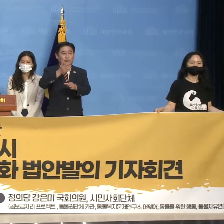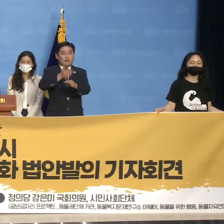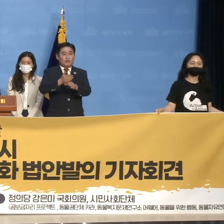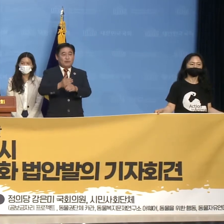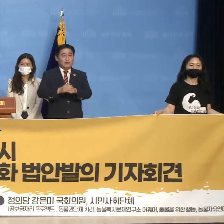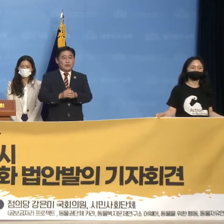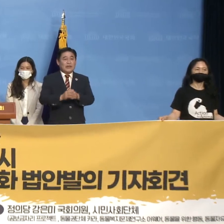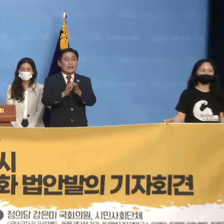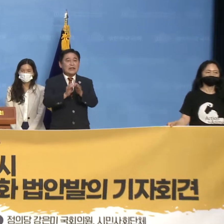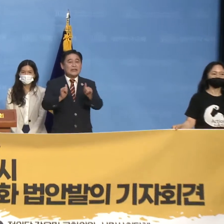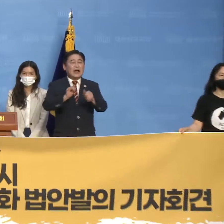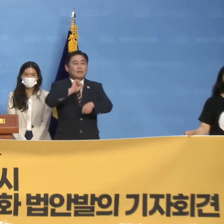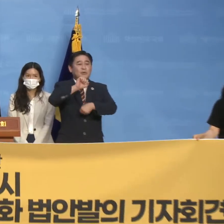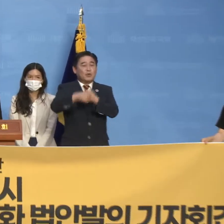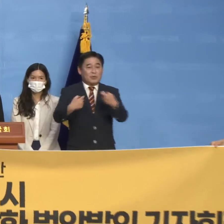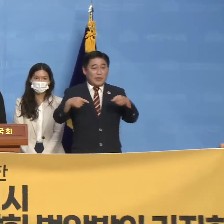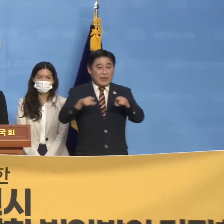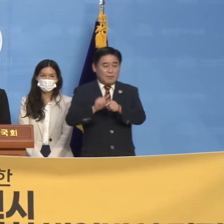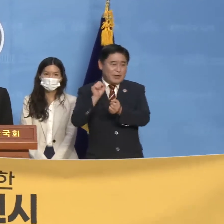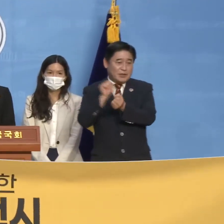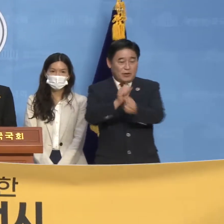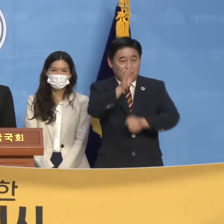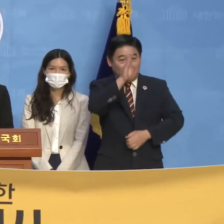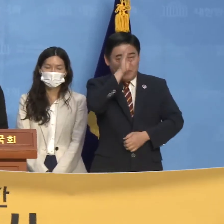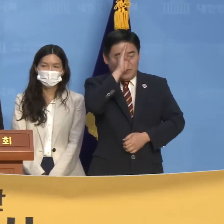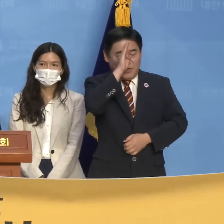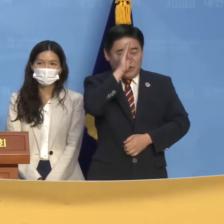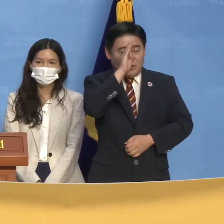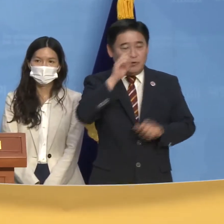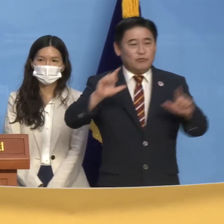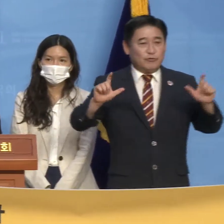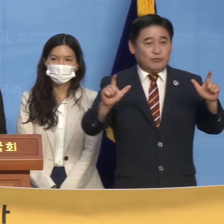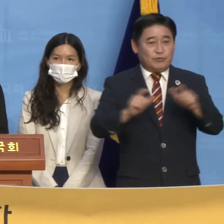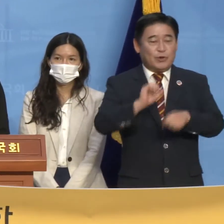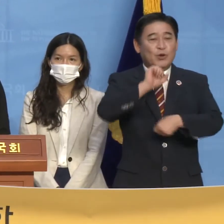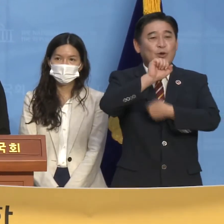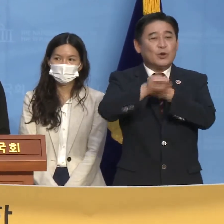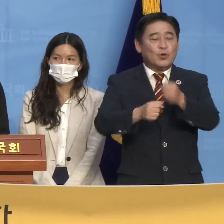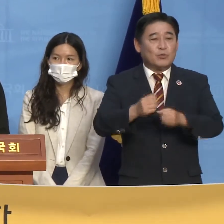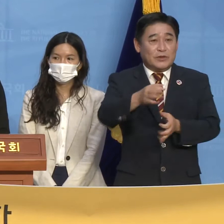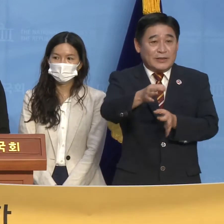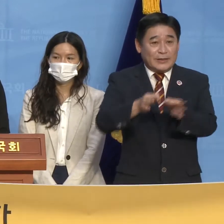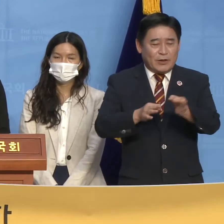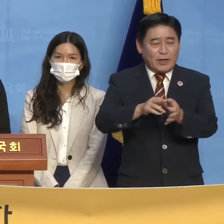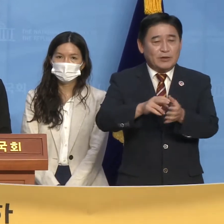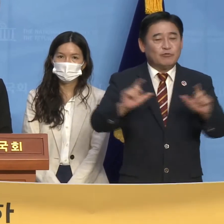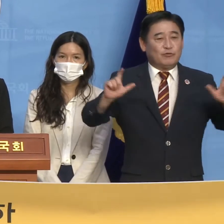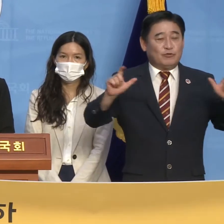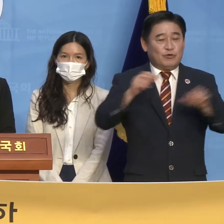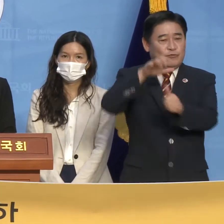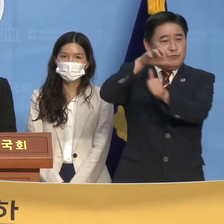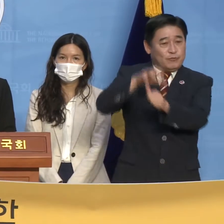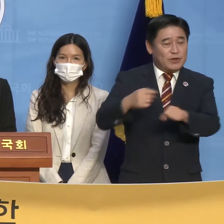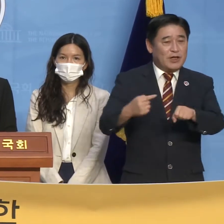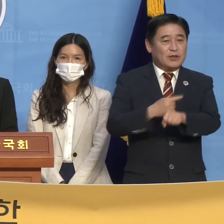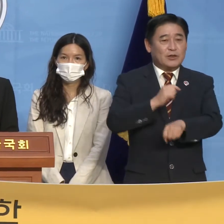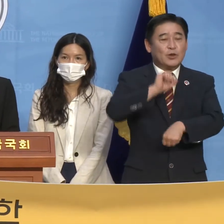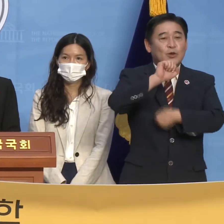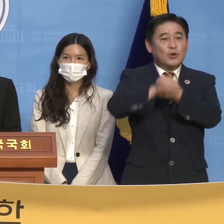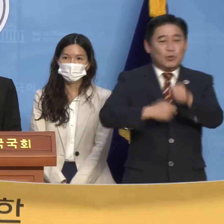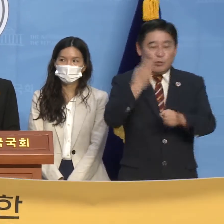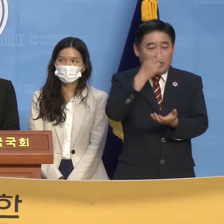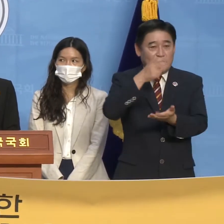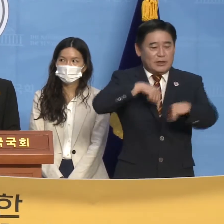가운데 인수곰통 감염병 발생을 줄이고 야생동물 거래를 규제하는 등 야생동물 관리